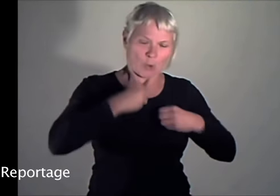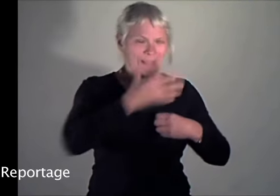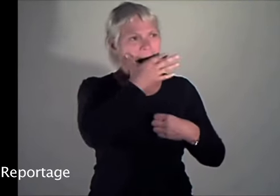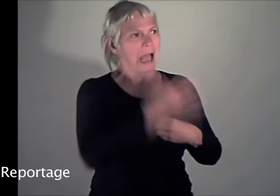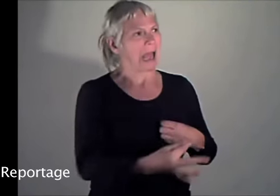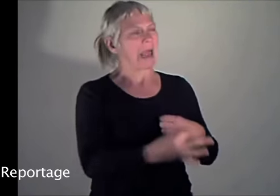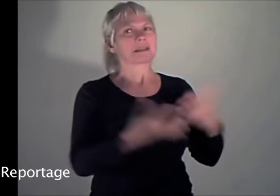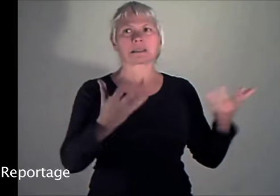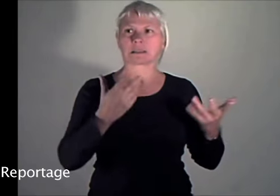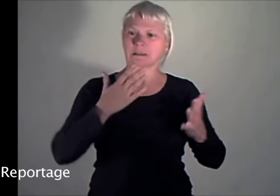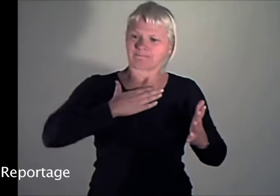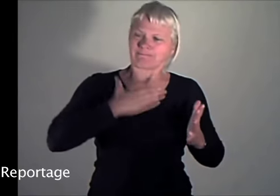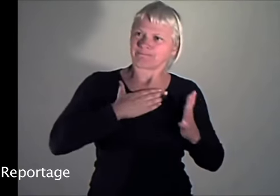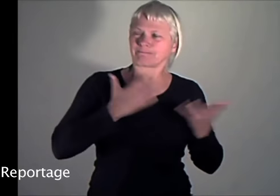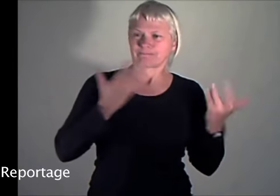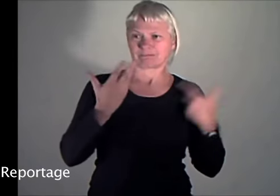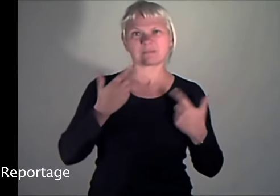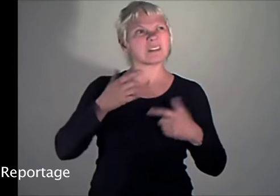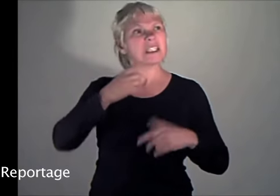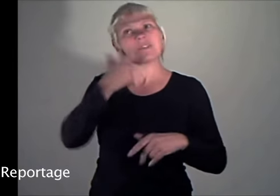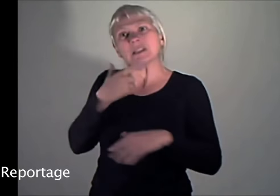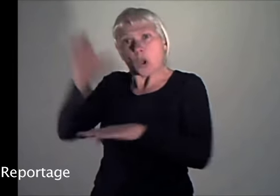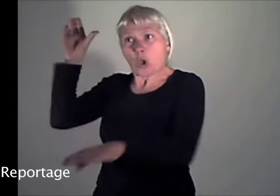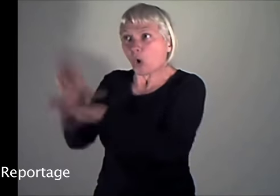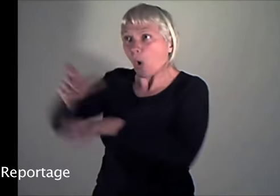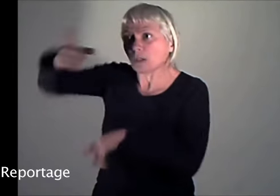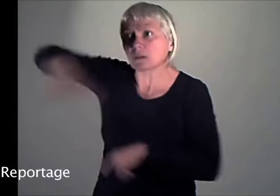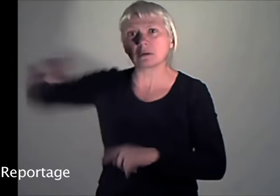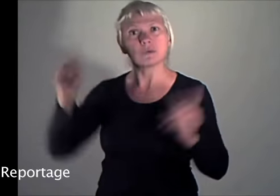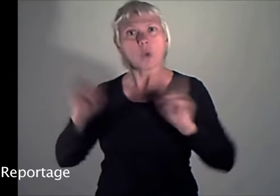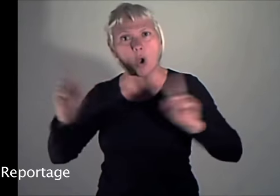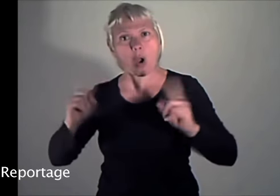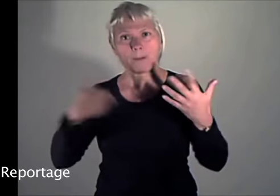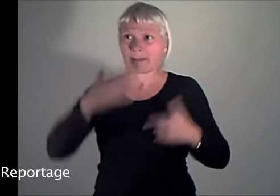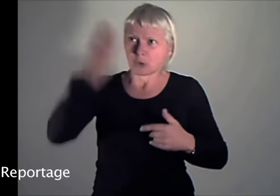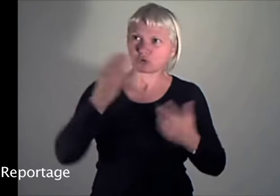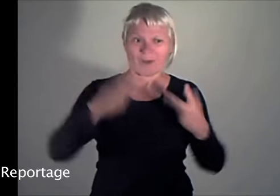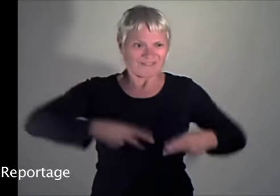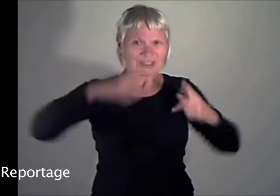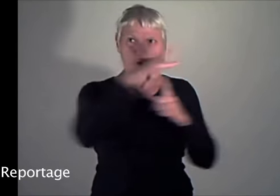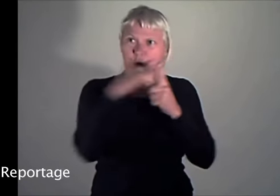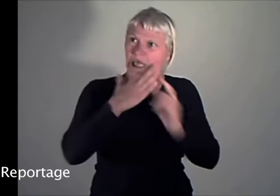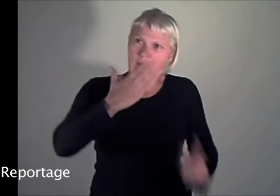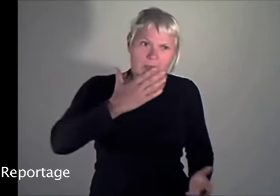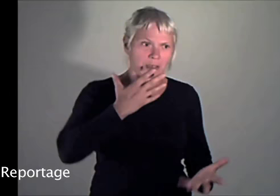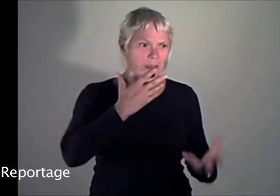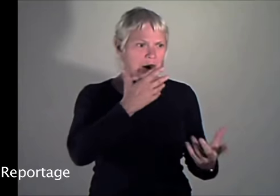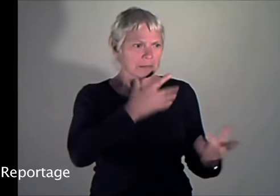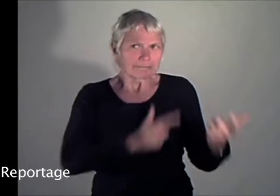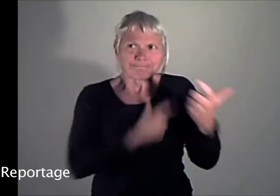le montrer et pouvoir participer à la société et arrêter les sacrifices, arrêter d'essayer de faire comme tout le